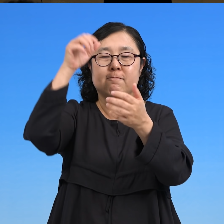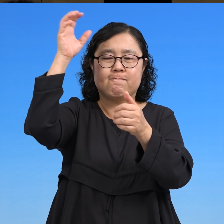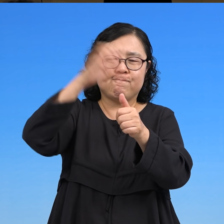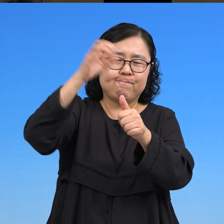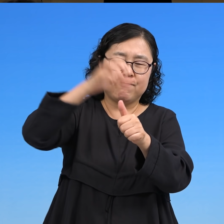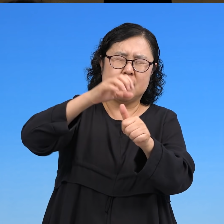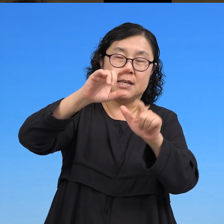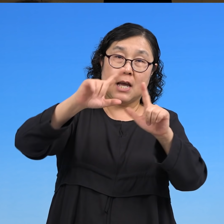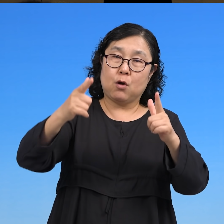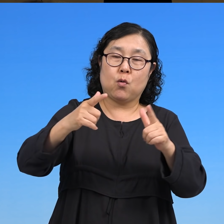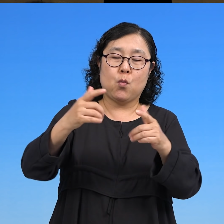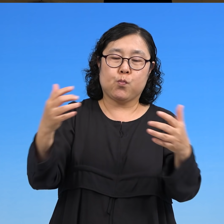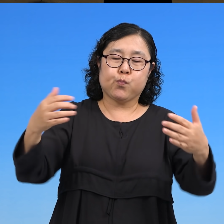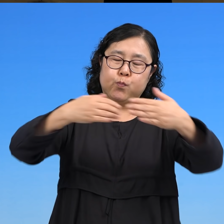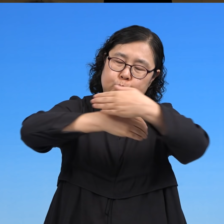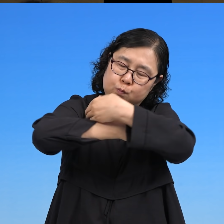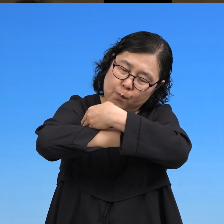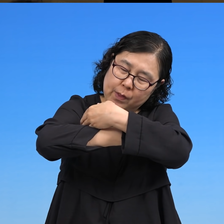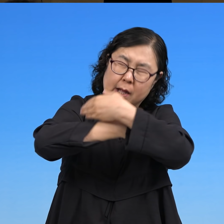품어주시는 하나님이세요.